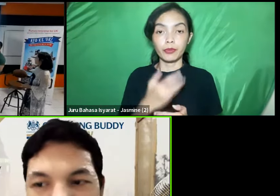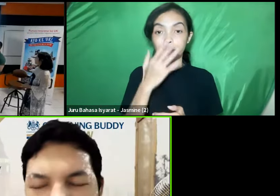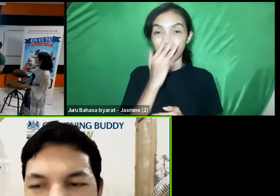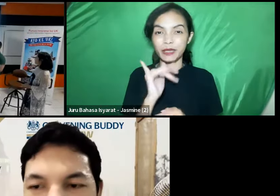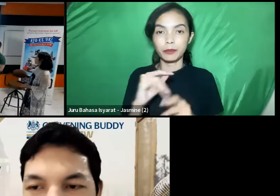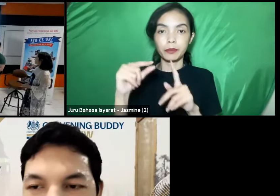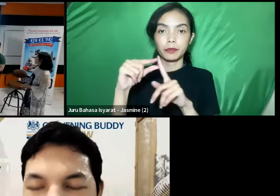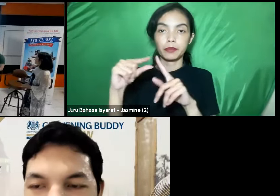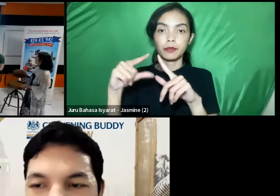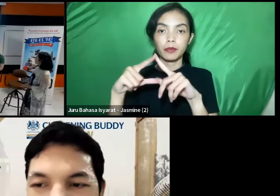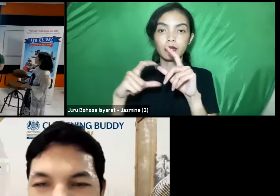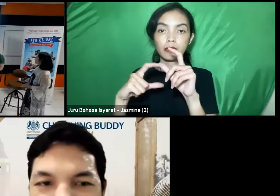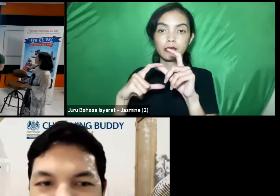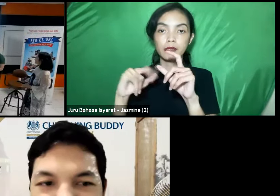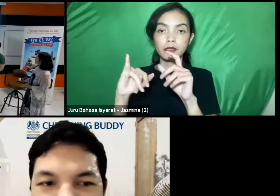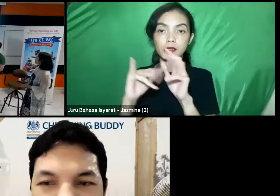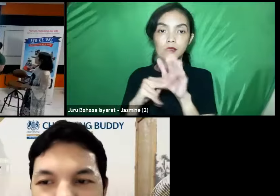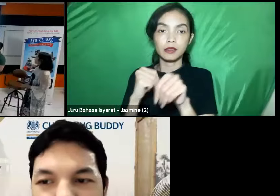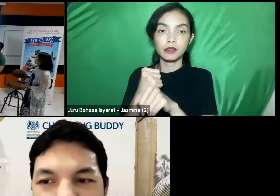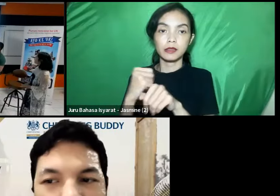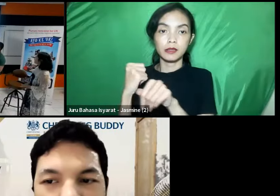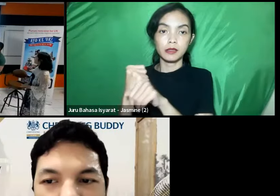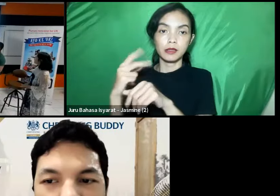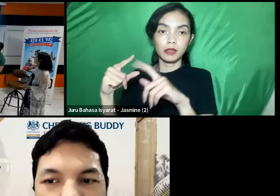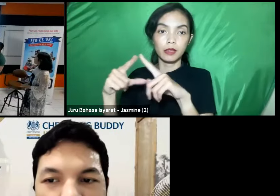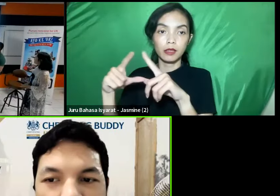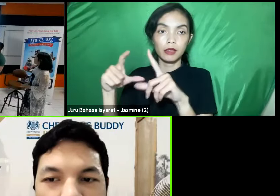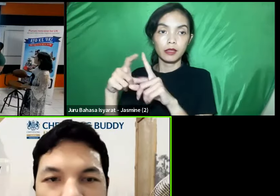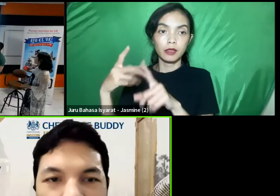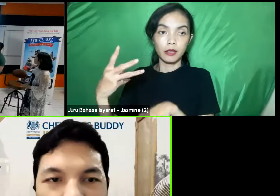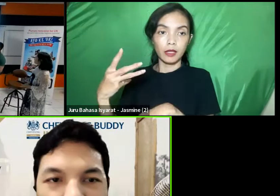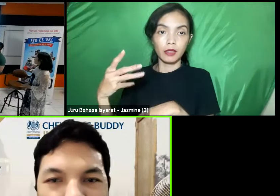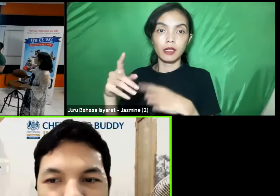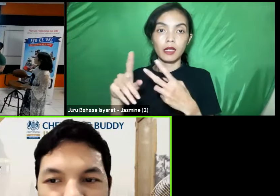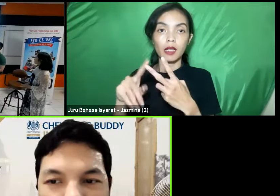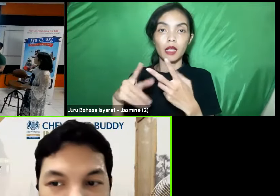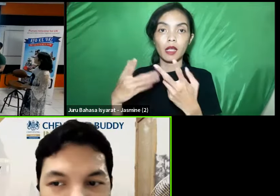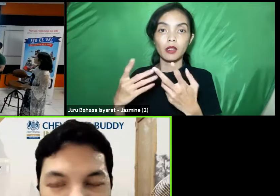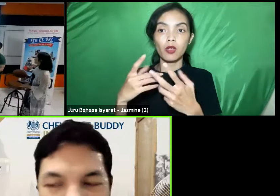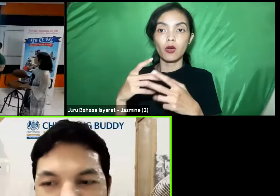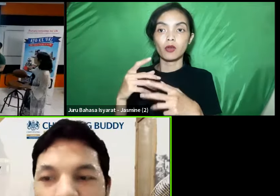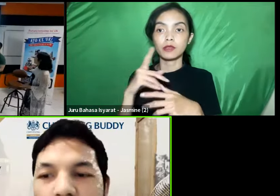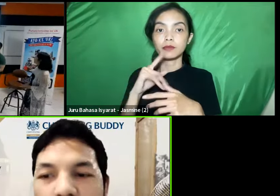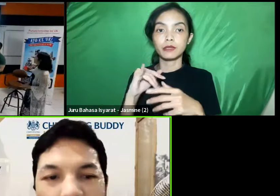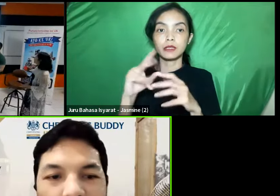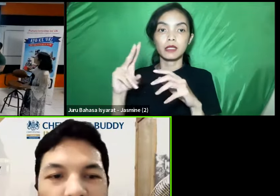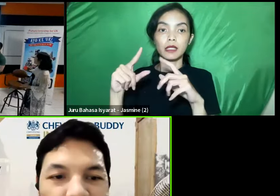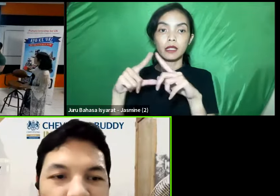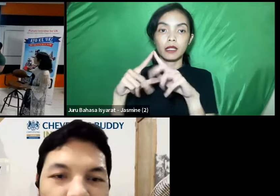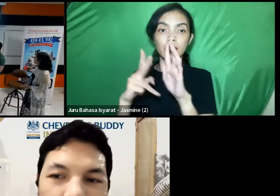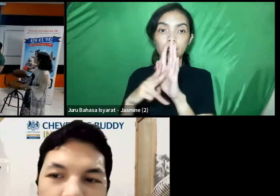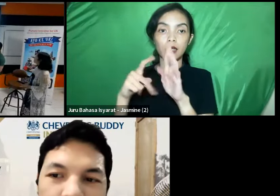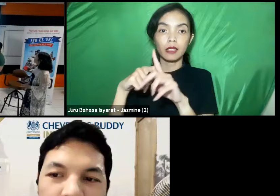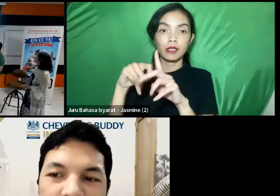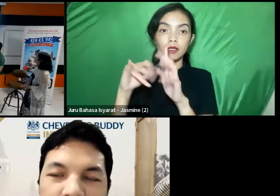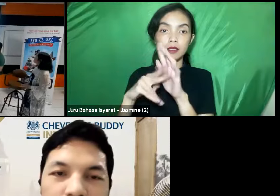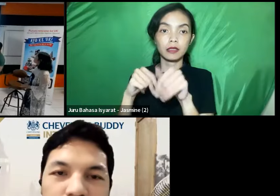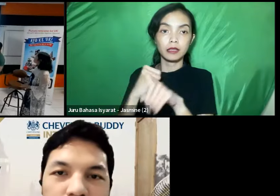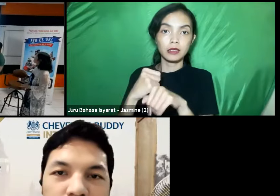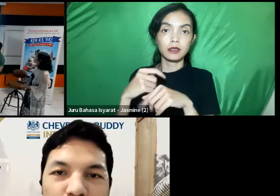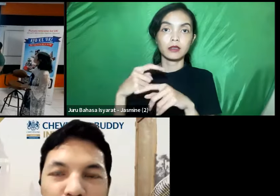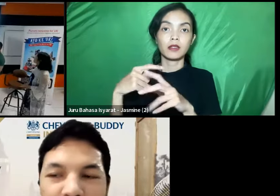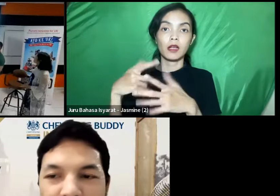gitu thank atau atau lebih ke ranking dan kuota begitu nah kalau e